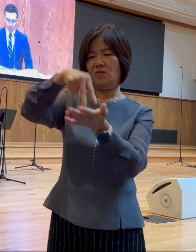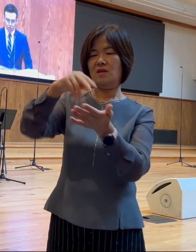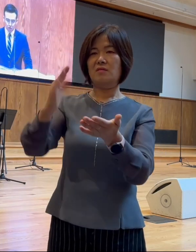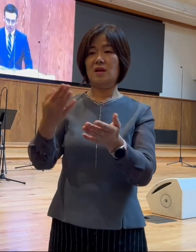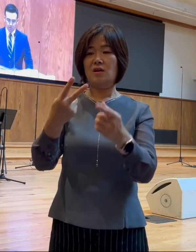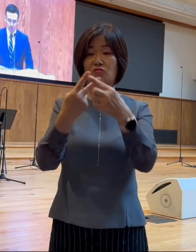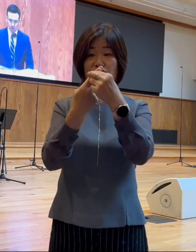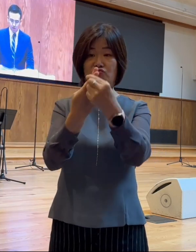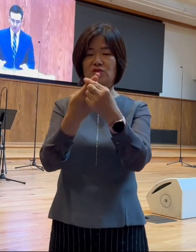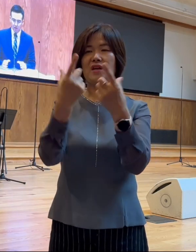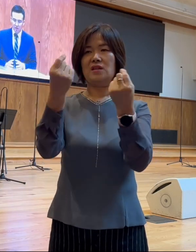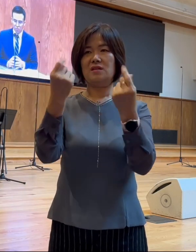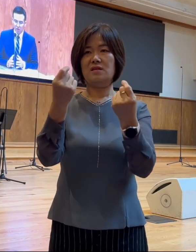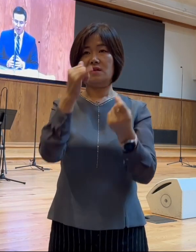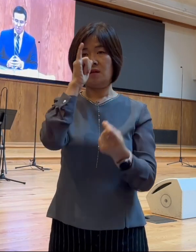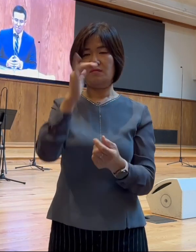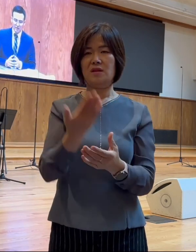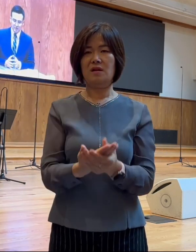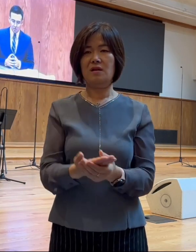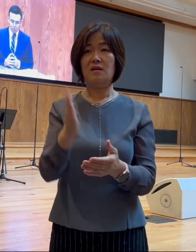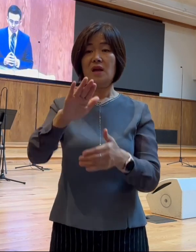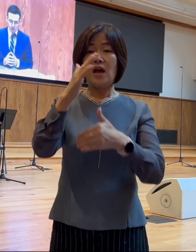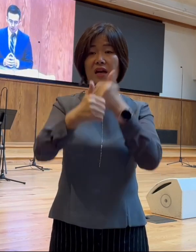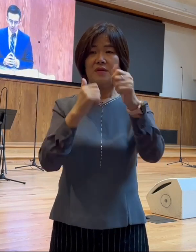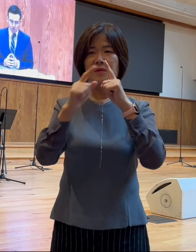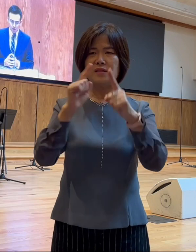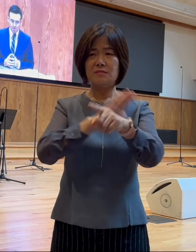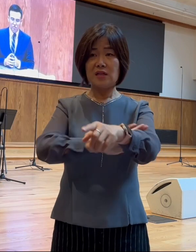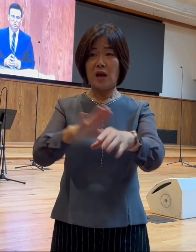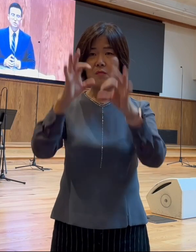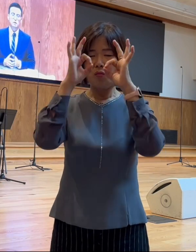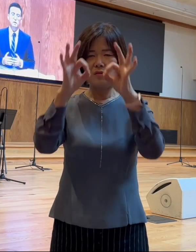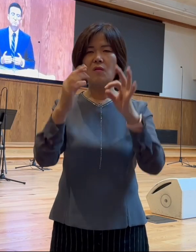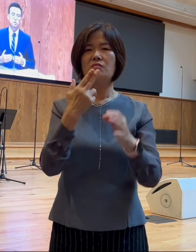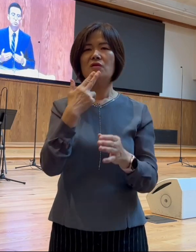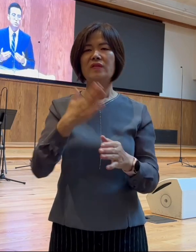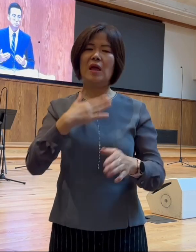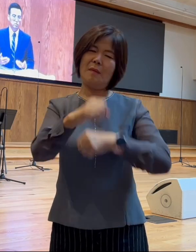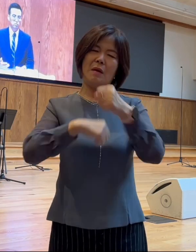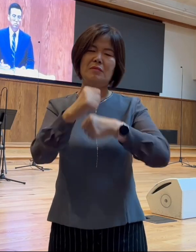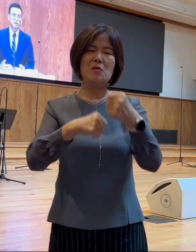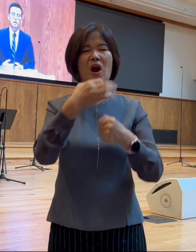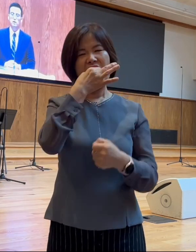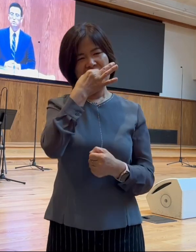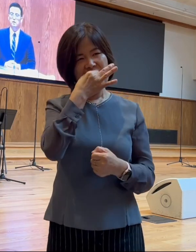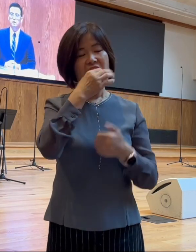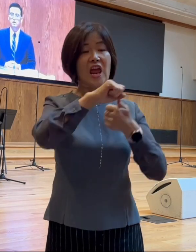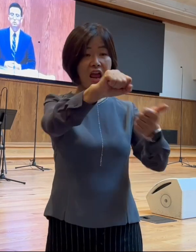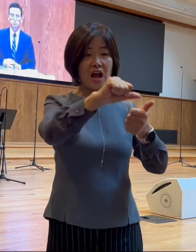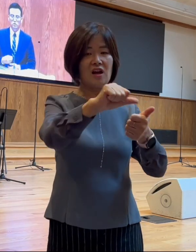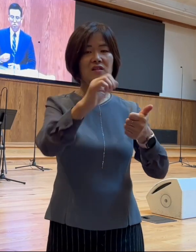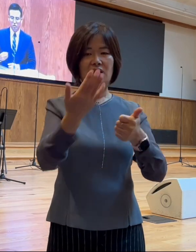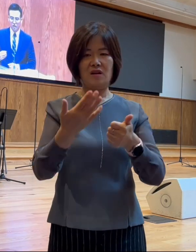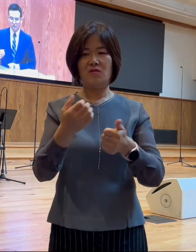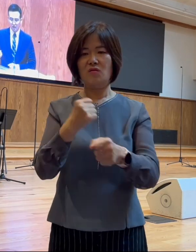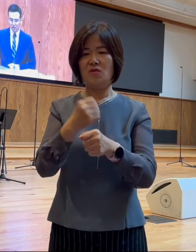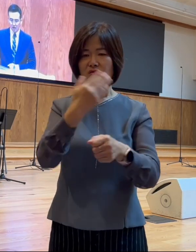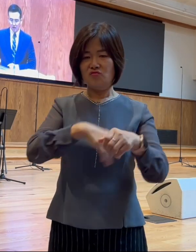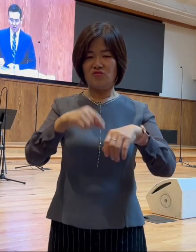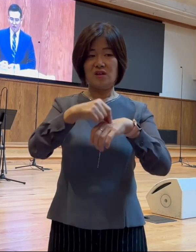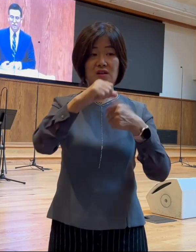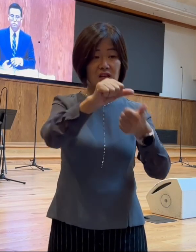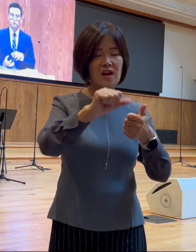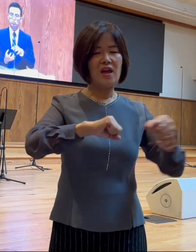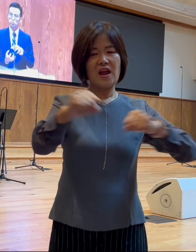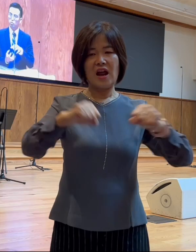둘이 붙어 있습니다. 근데 우리가 하나님의 말씀에 주의하지 않을 때, 즉 내 마음대로 욕심대로 행하거나 육체를 따라서 행할